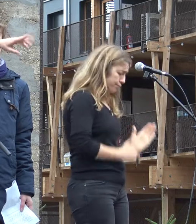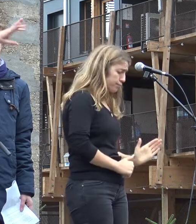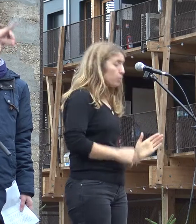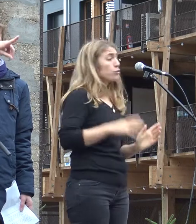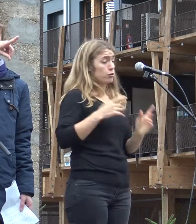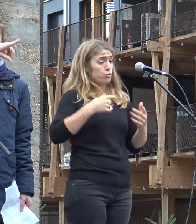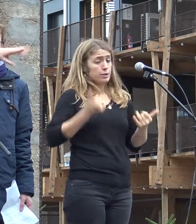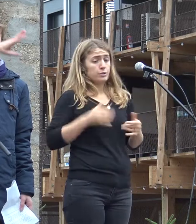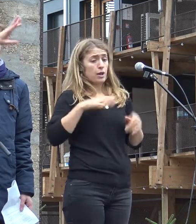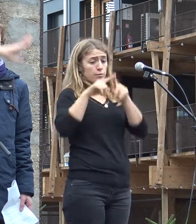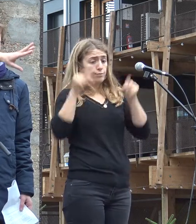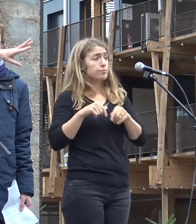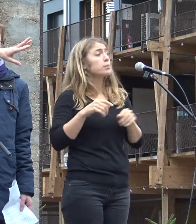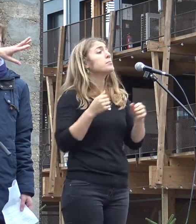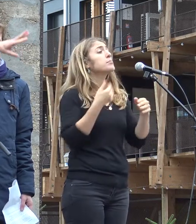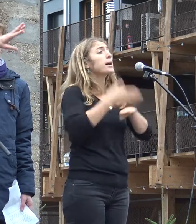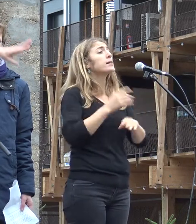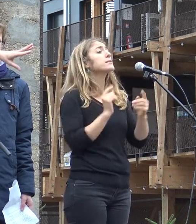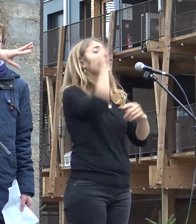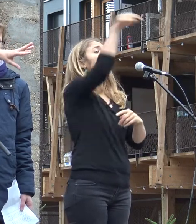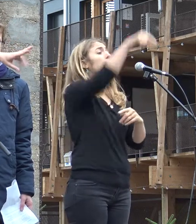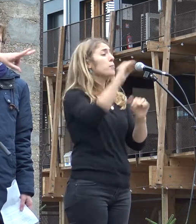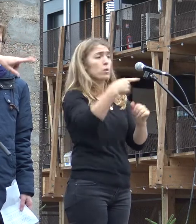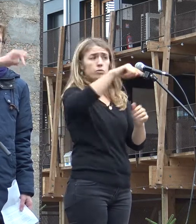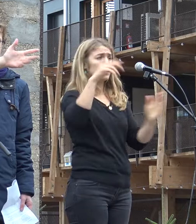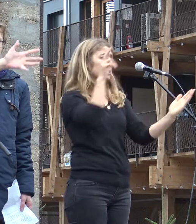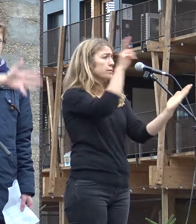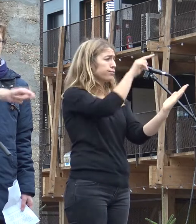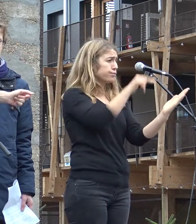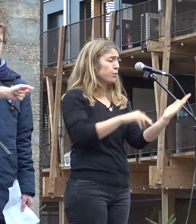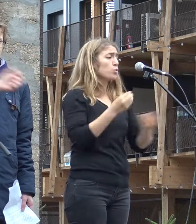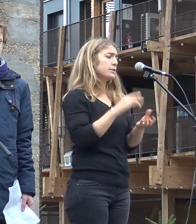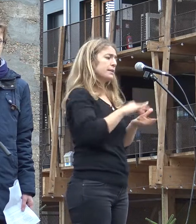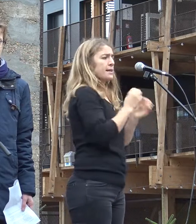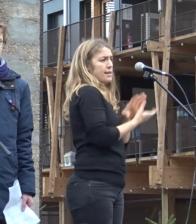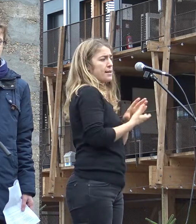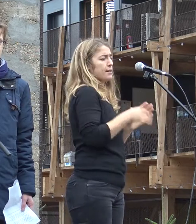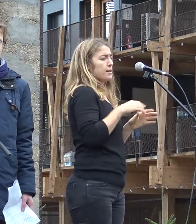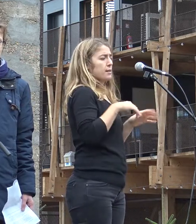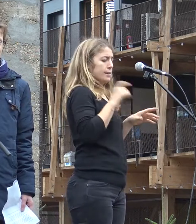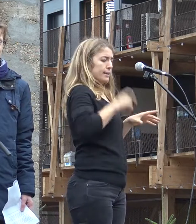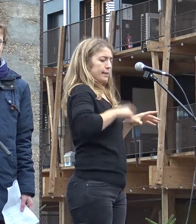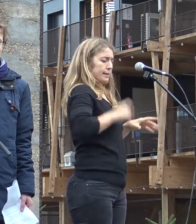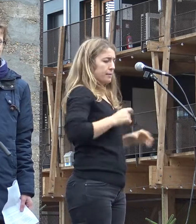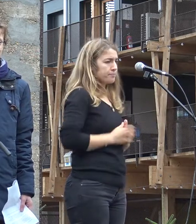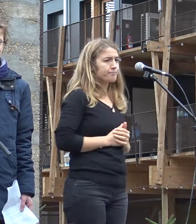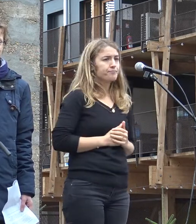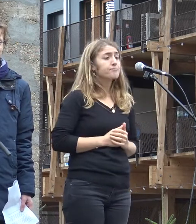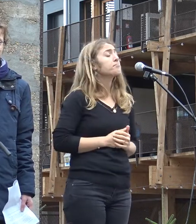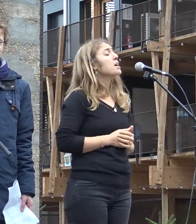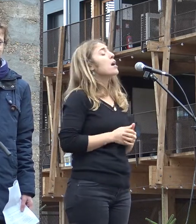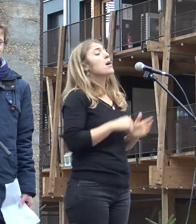formulaires juste derrière, donc n'hésitez pas, vous êtes les bienvenus. Sinon, c'est sur un site internet. Pourquoi